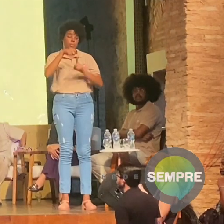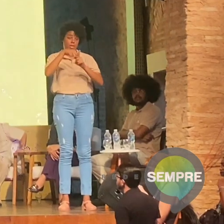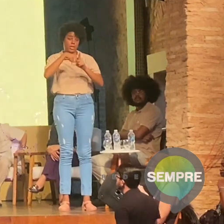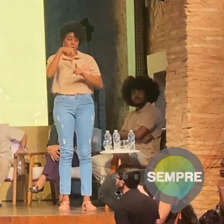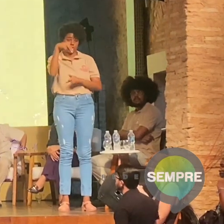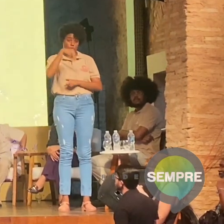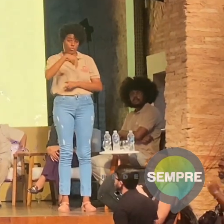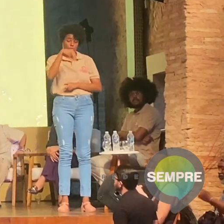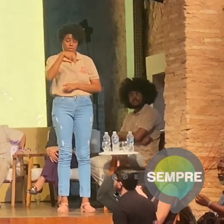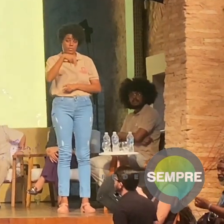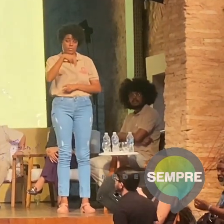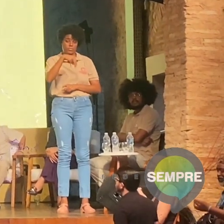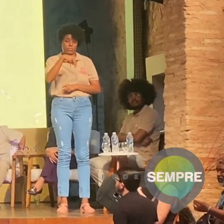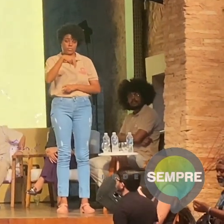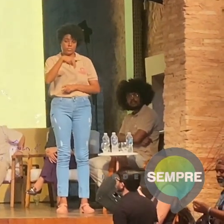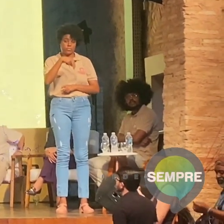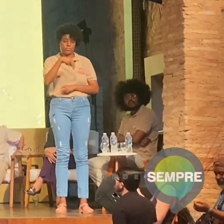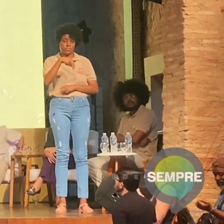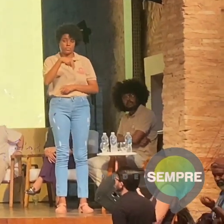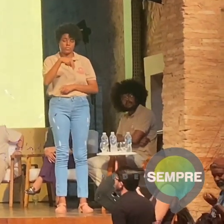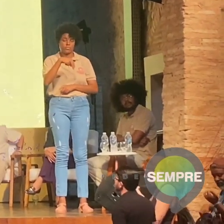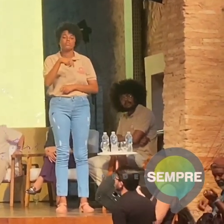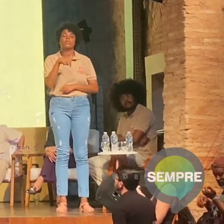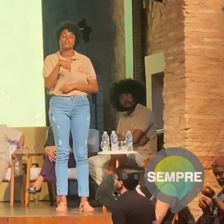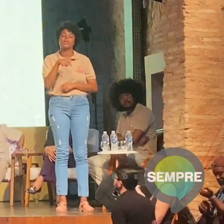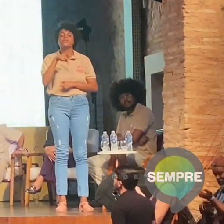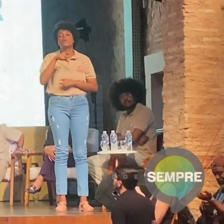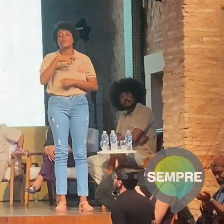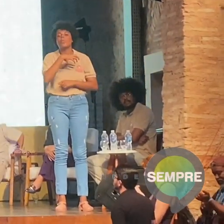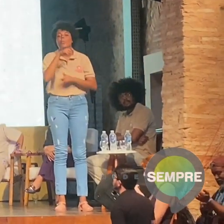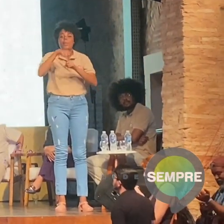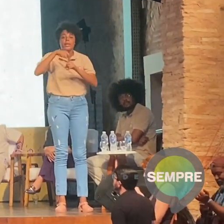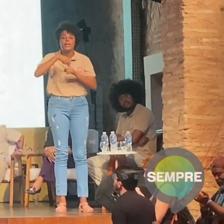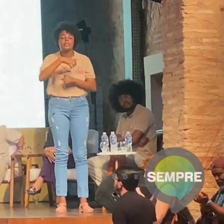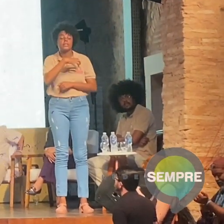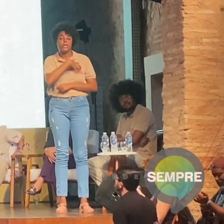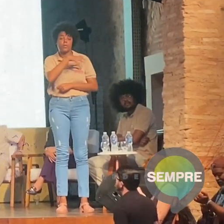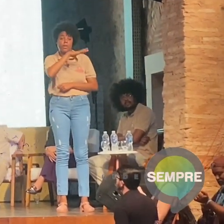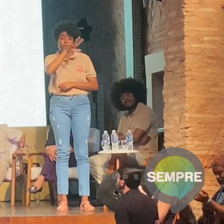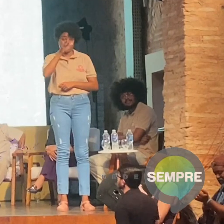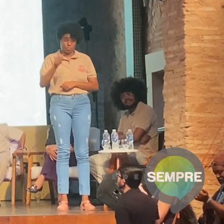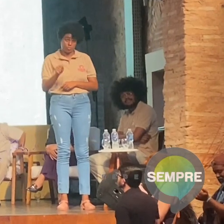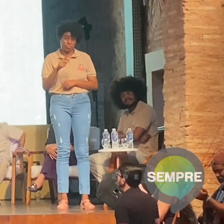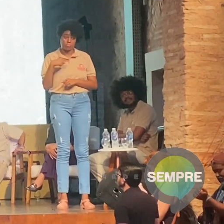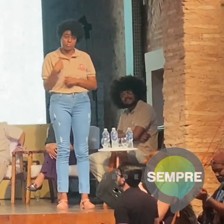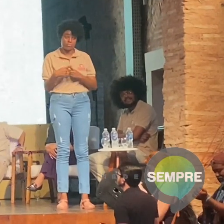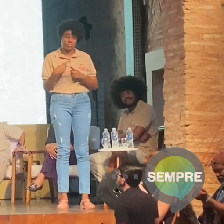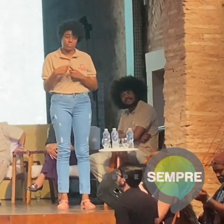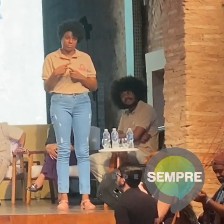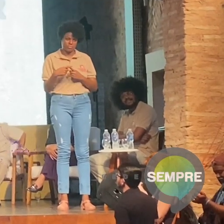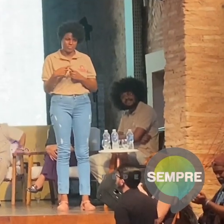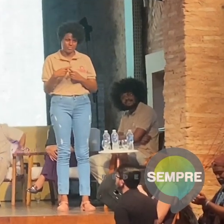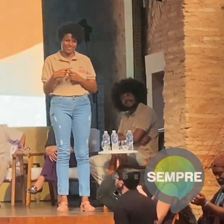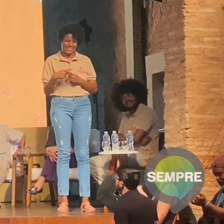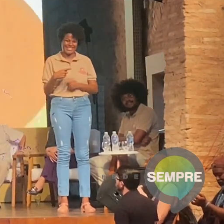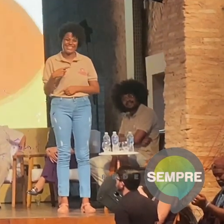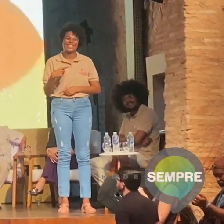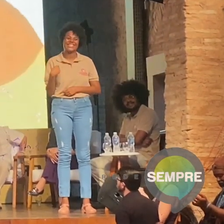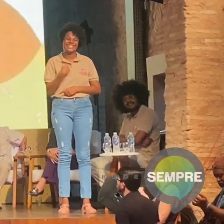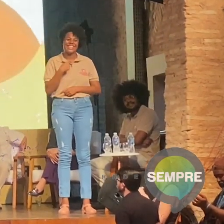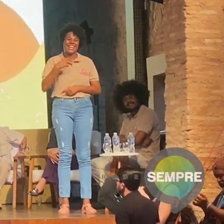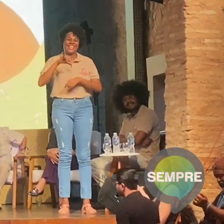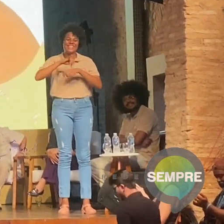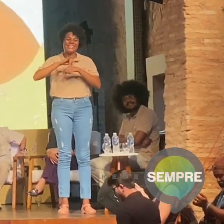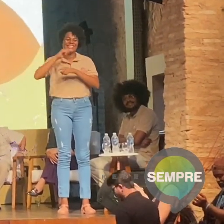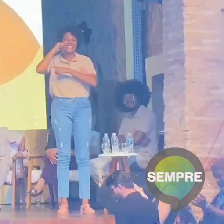novembro, que é o mês da Salvador, capital afro, até porque nós somos a capital negra,